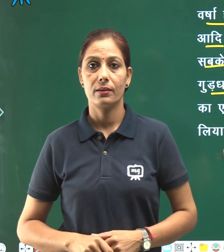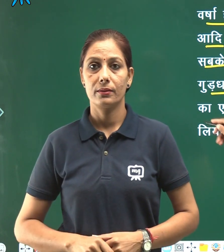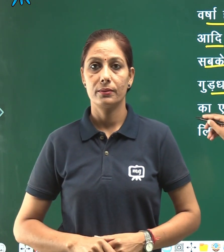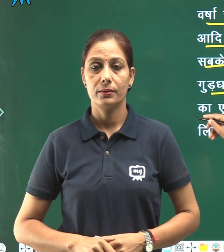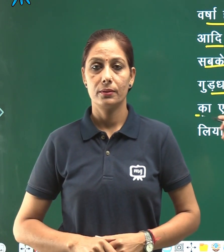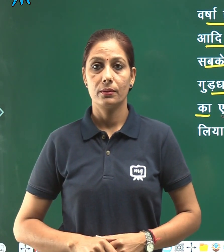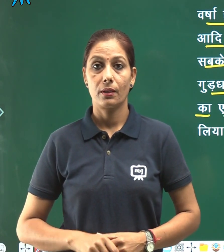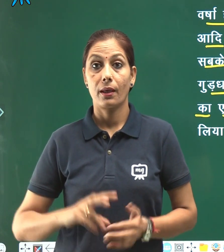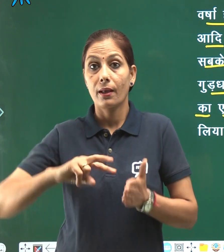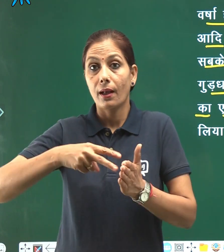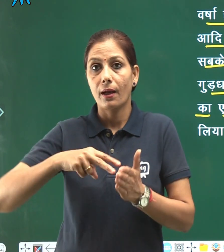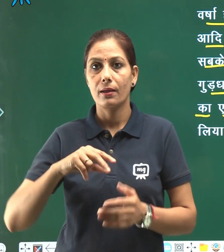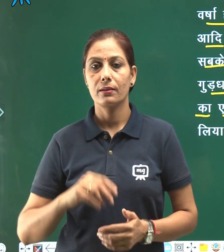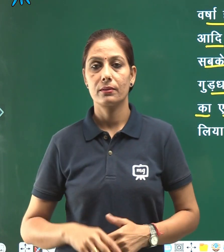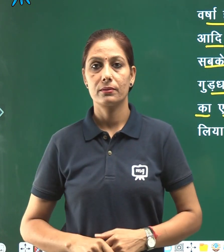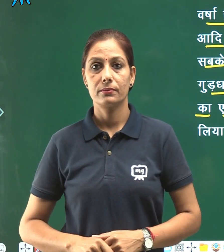एक अर्थ